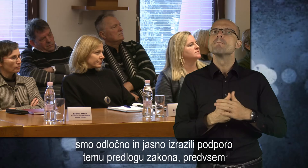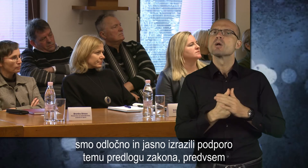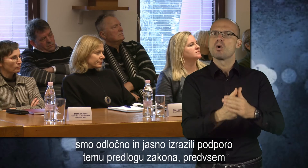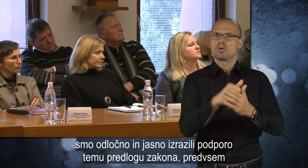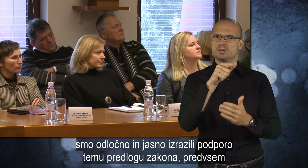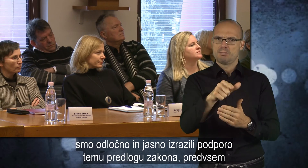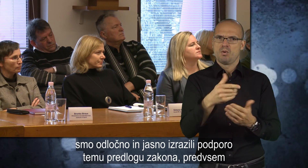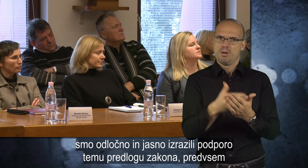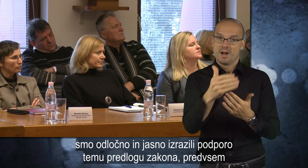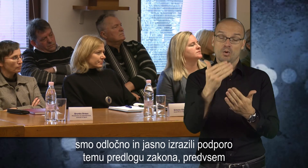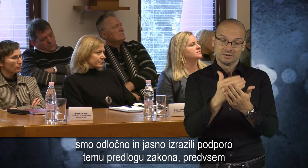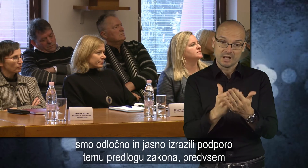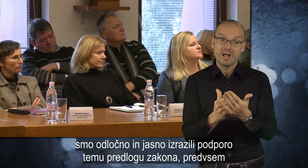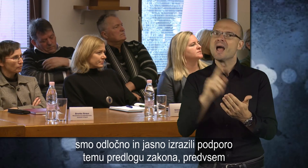pri dopolnitvah.